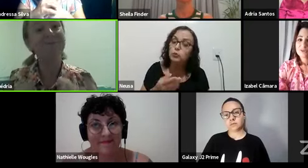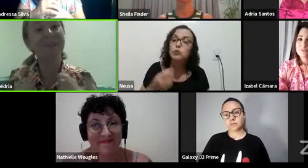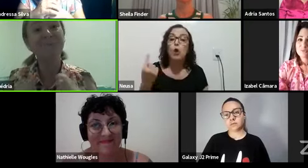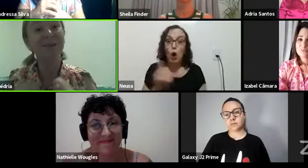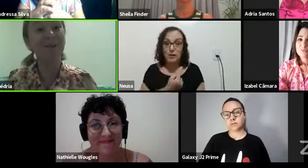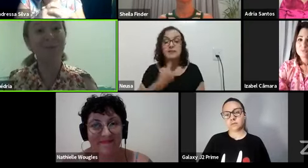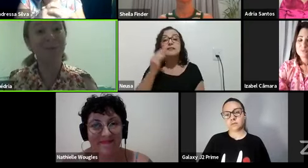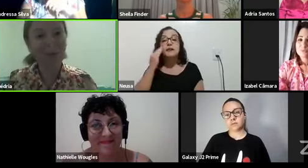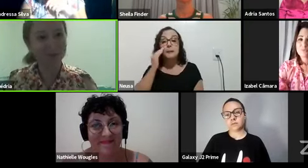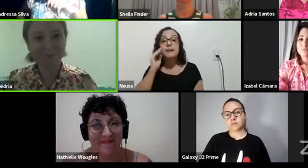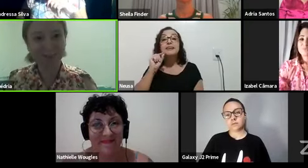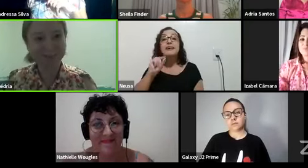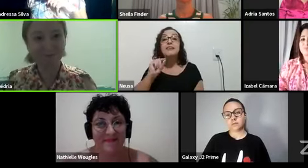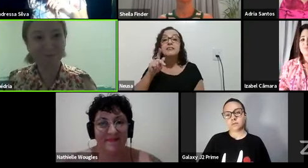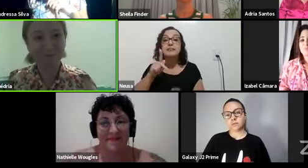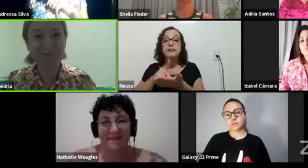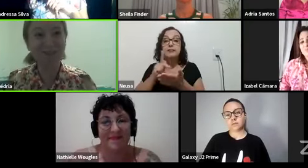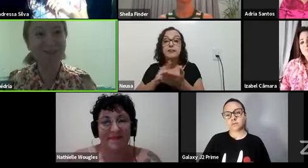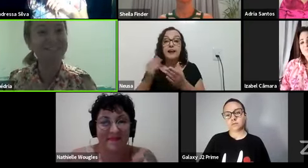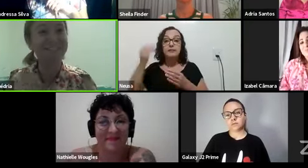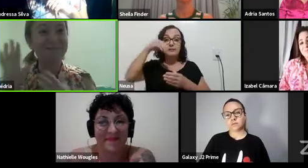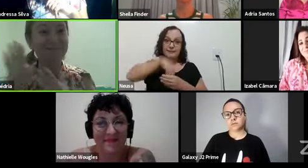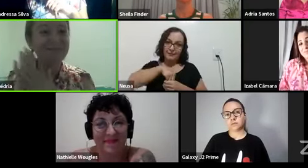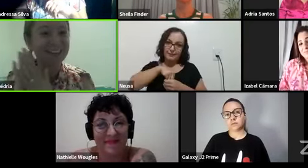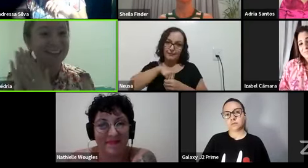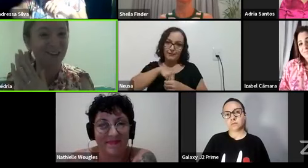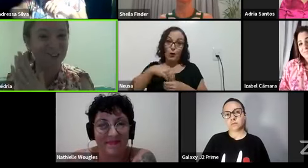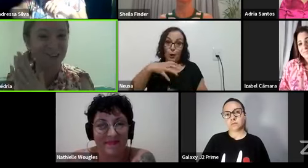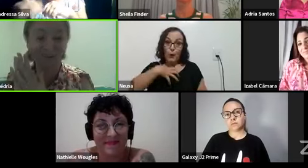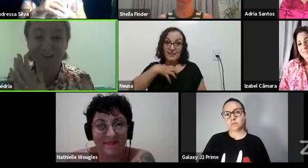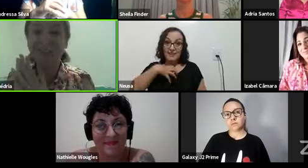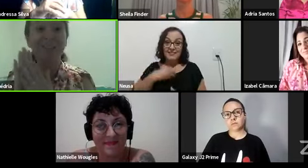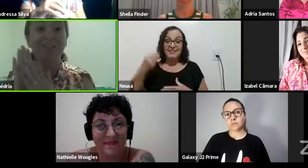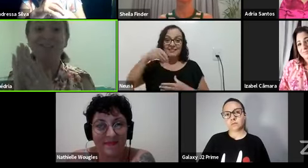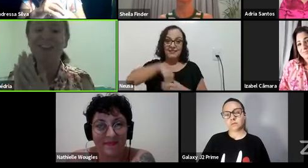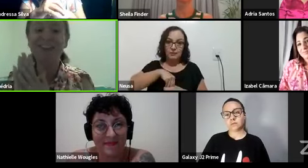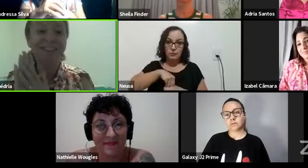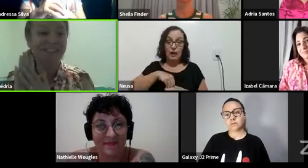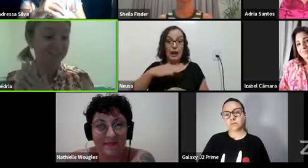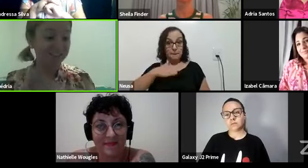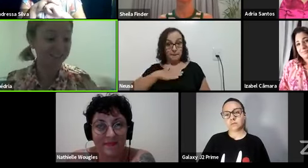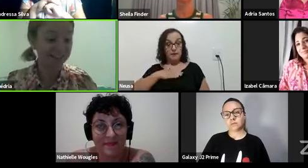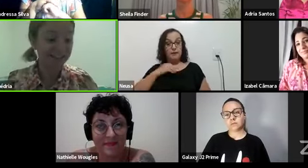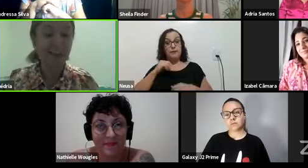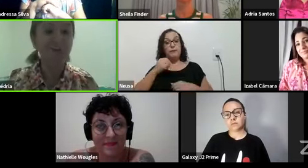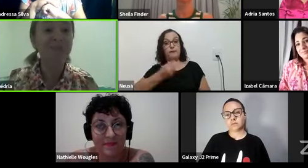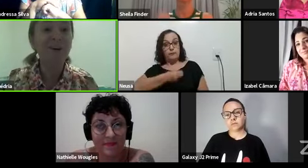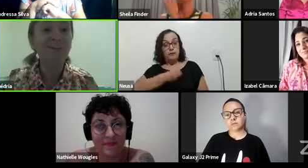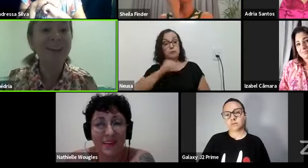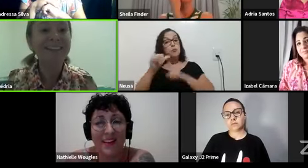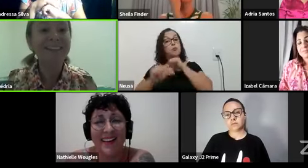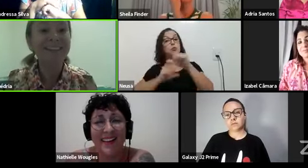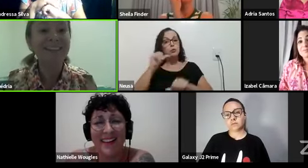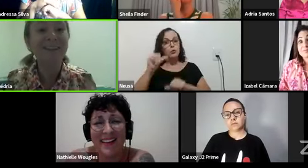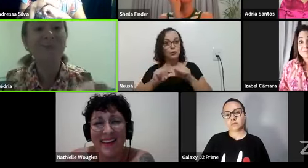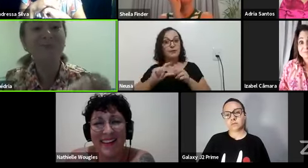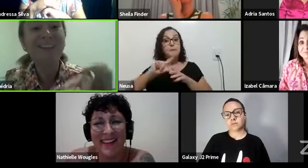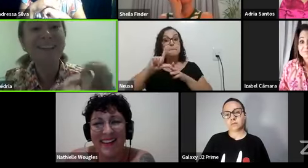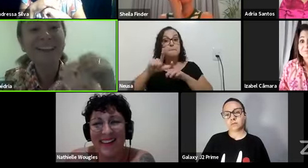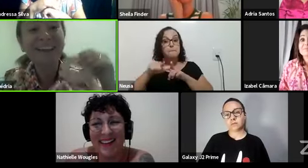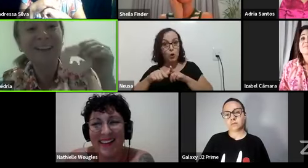quem nós somos. A minha vida melhorou muito a partir do momento que eu recebi um diagnóstico eu deixei de ser esquisita, eu